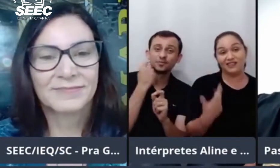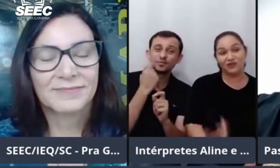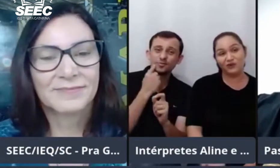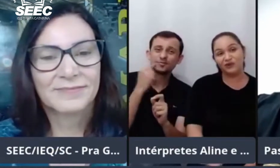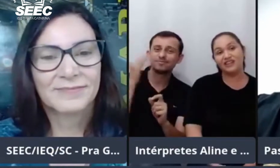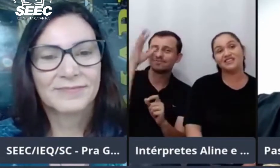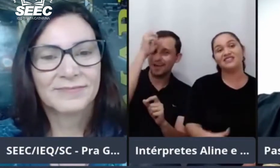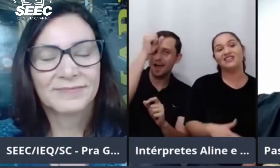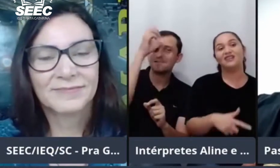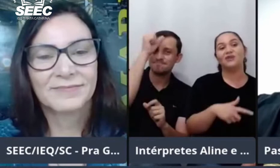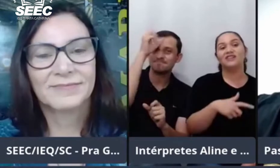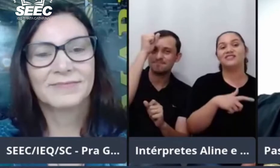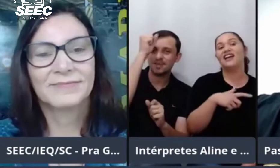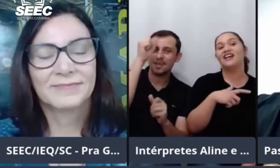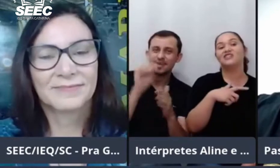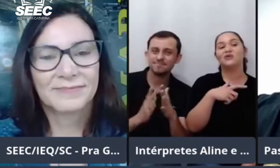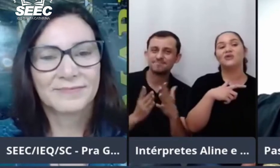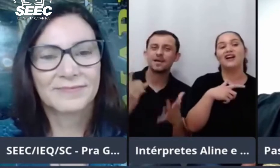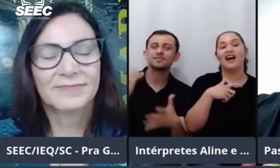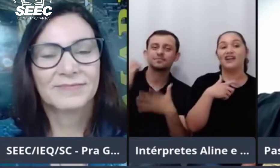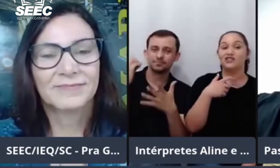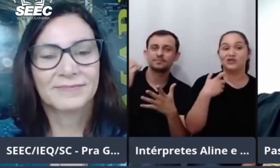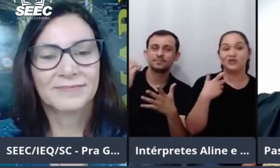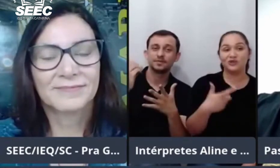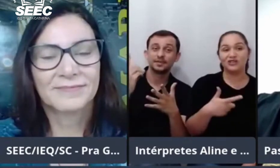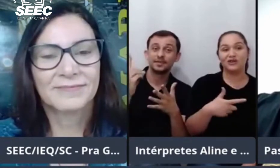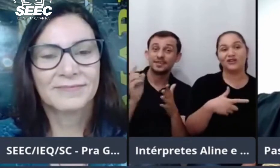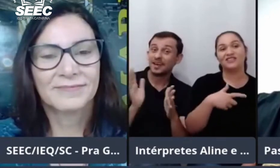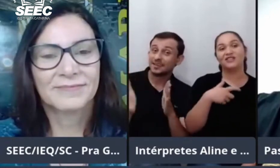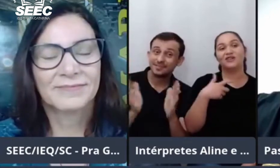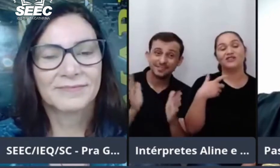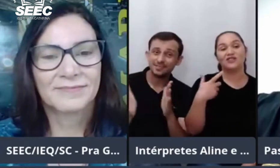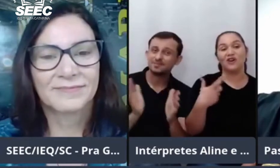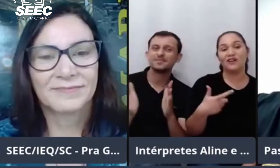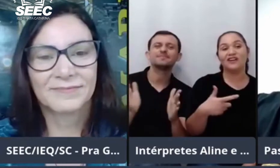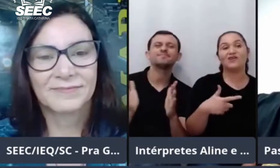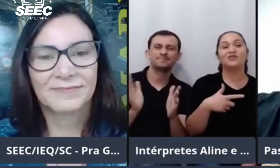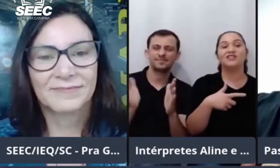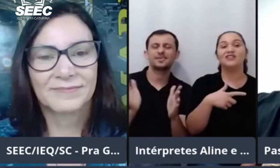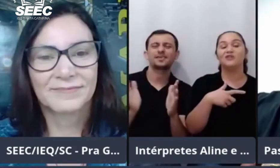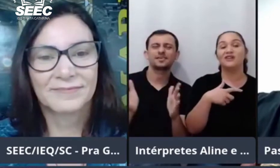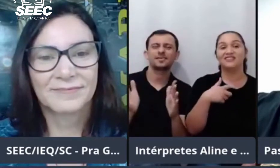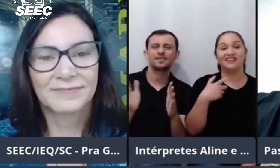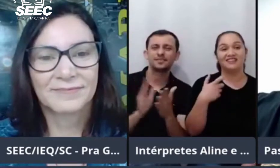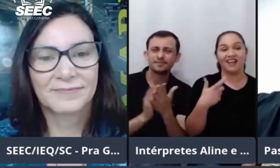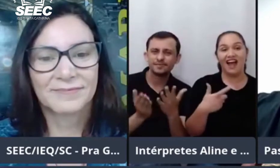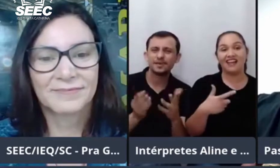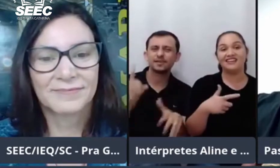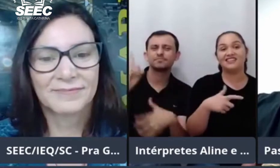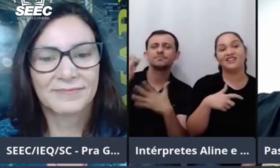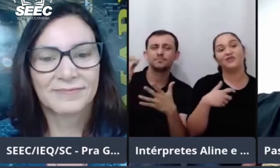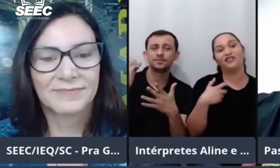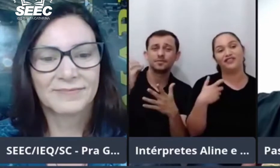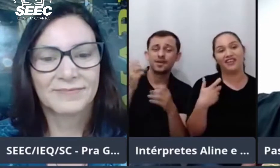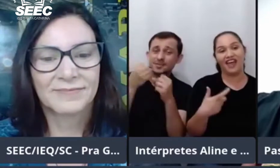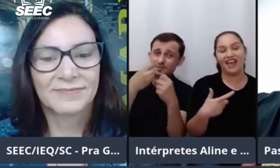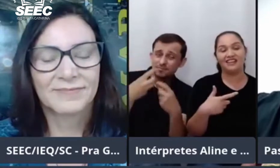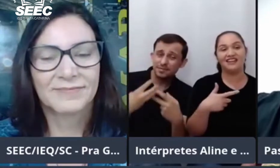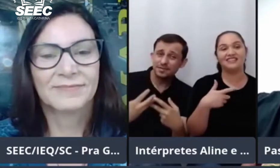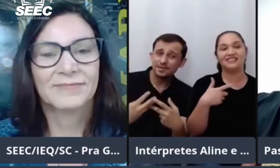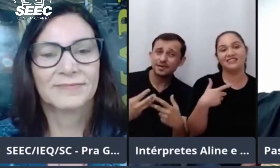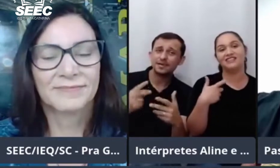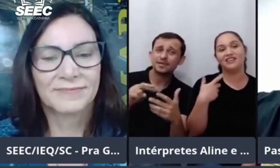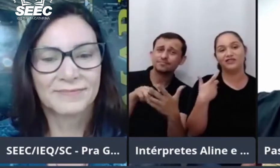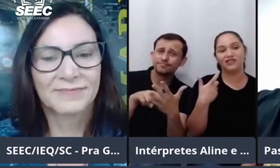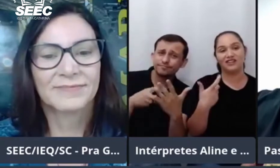as escrituras e tendo acesso a Jesus e conhecendo a história e conseguindo aceitar e crescendo a fé